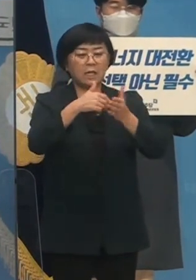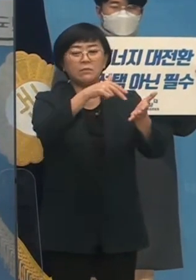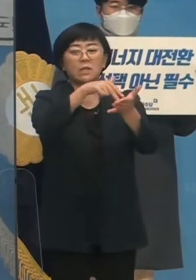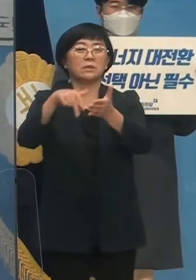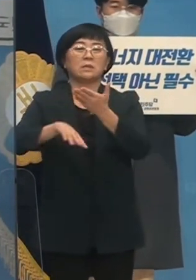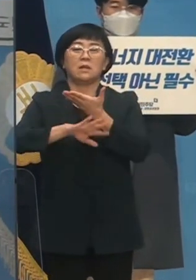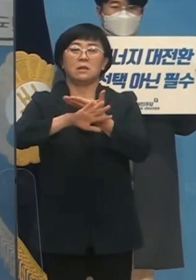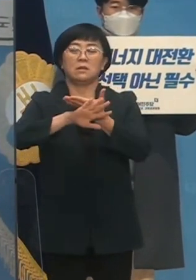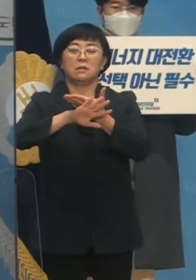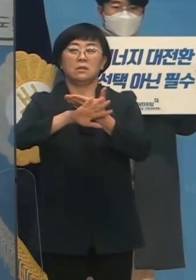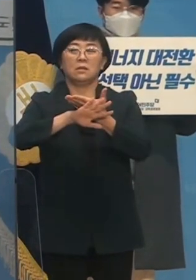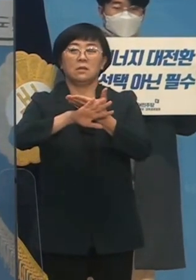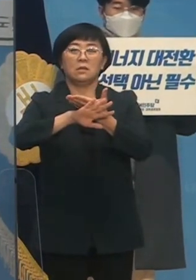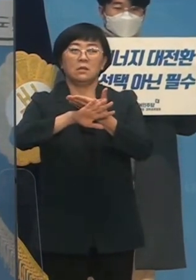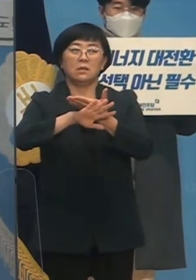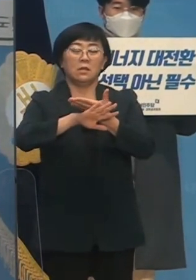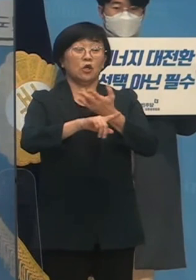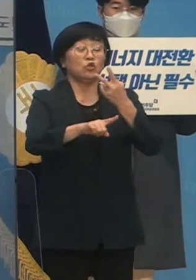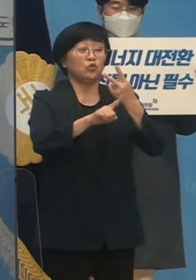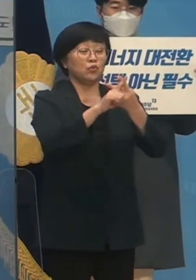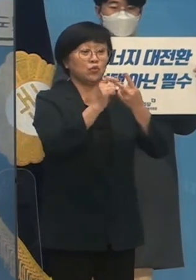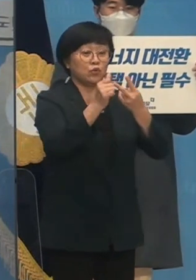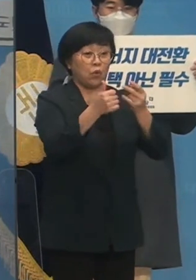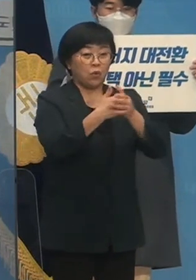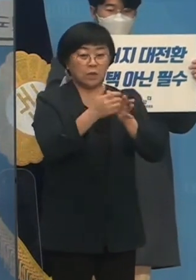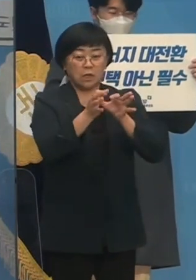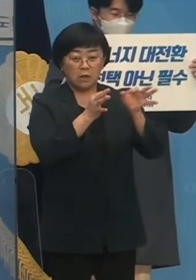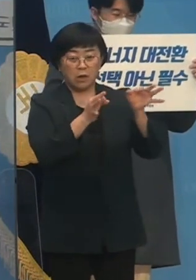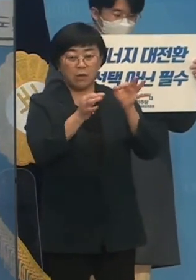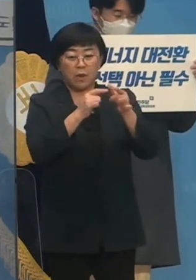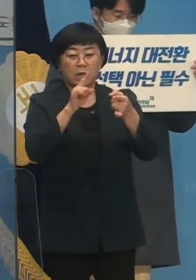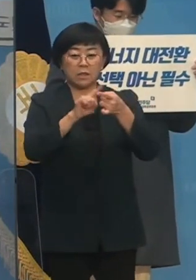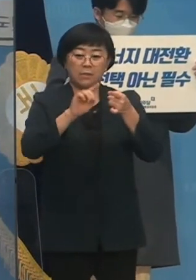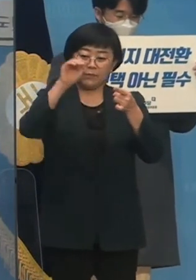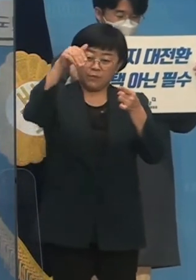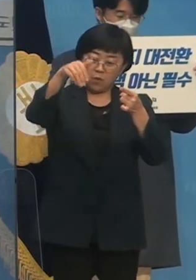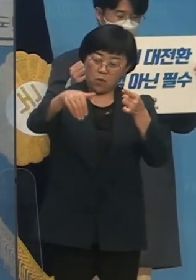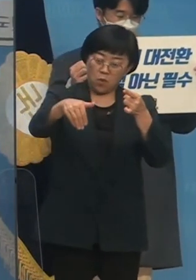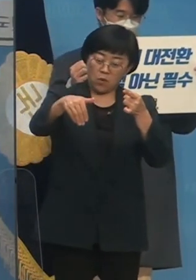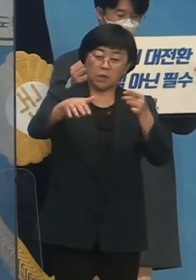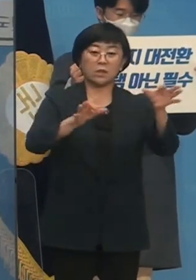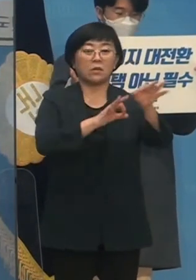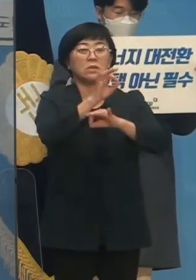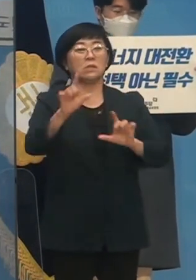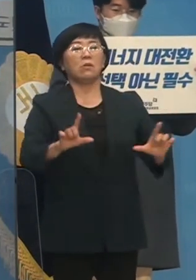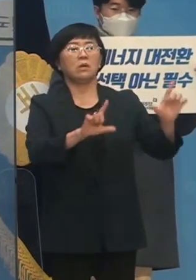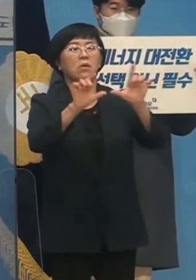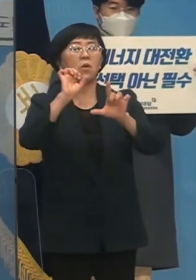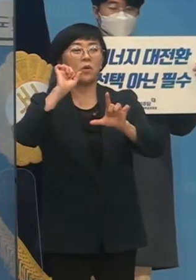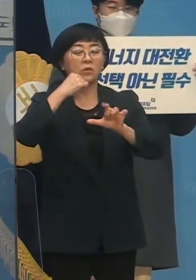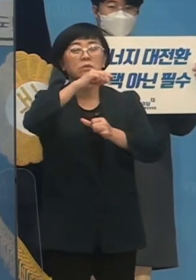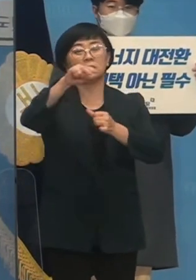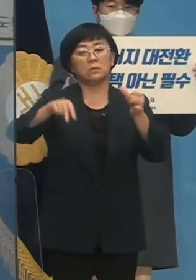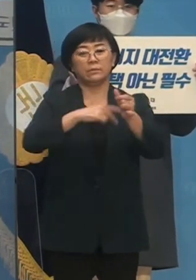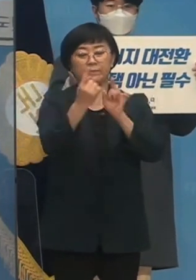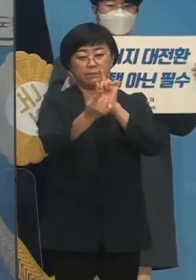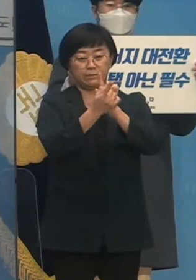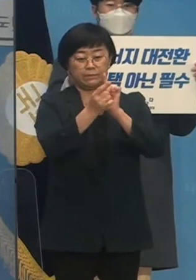있습니다. 많은 중소기업과 자영업들은 사양산업으로 분류되어 경제생활이 어려워질 수도